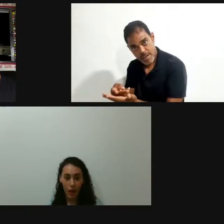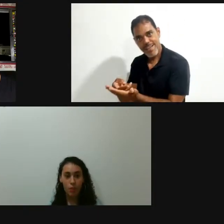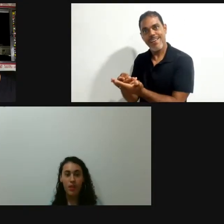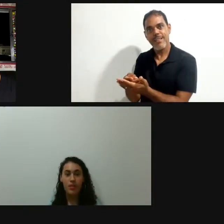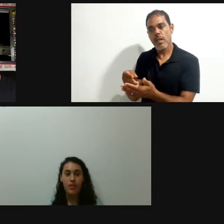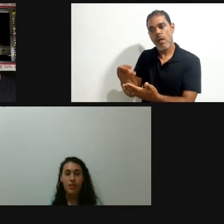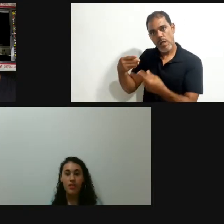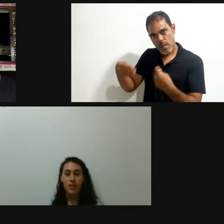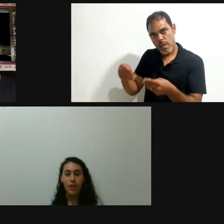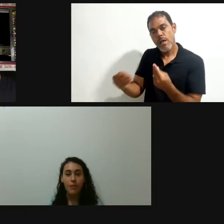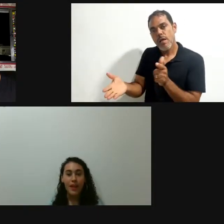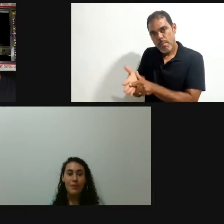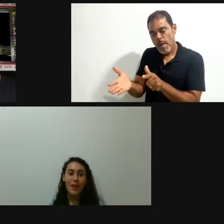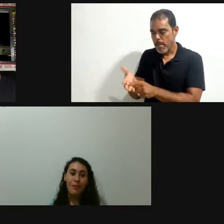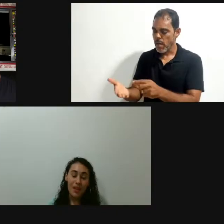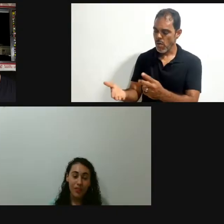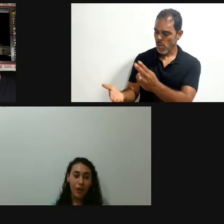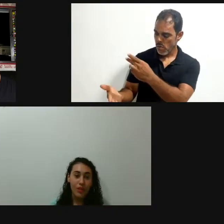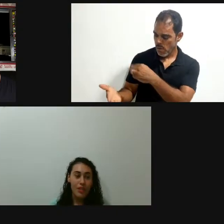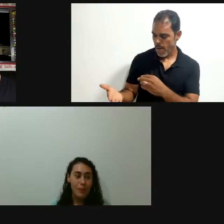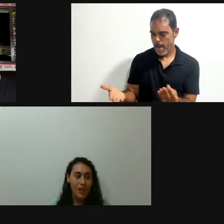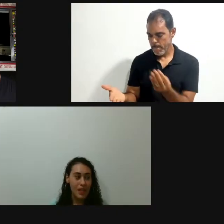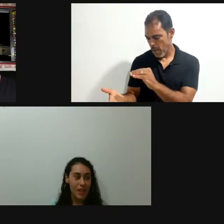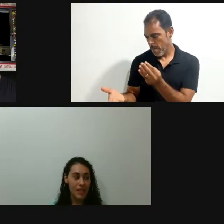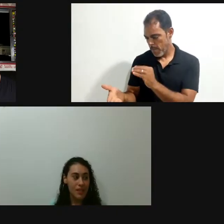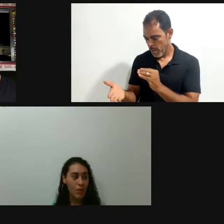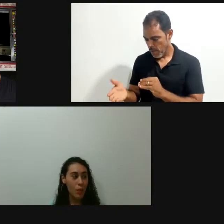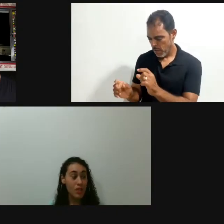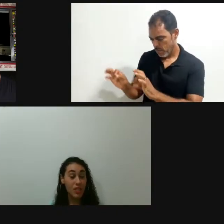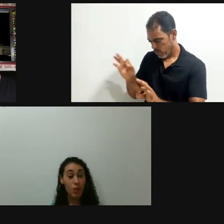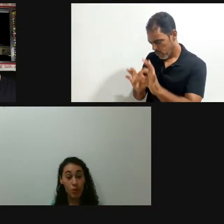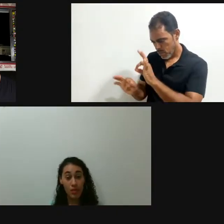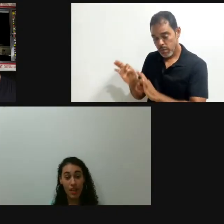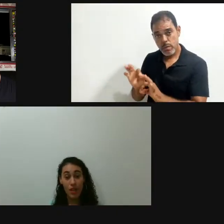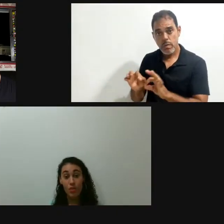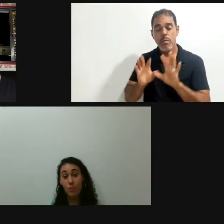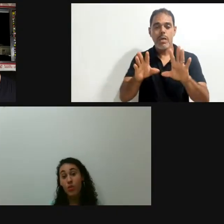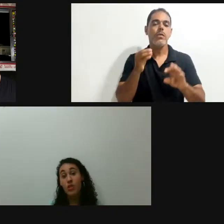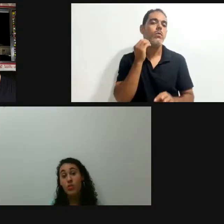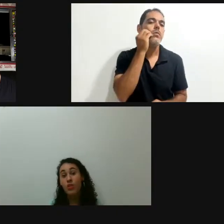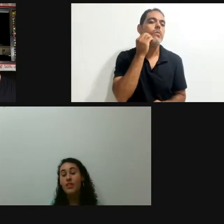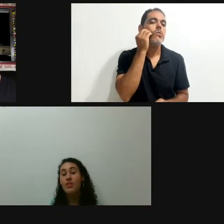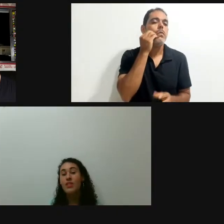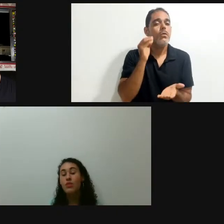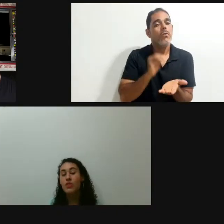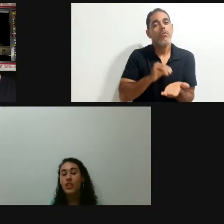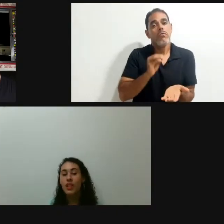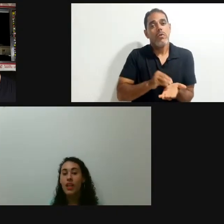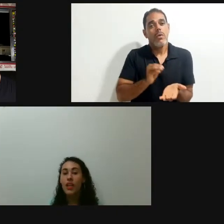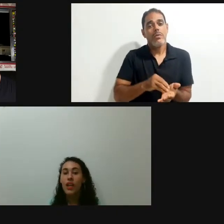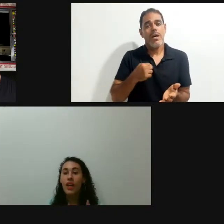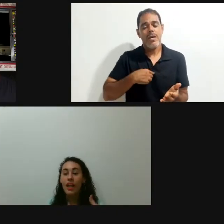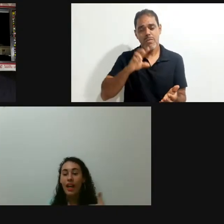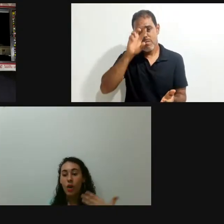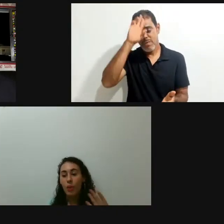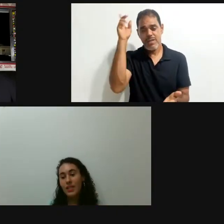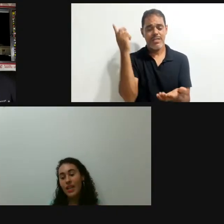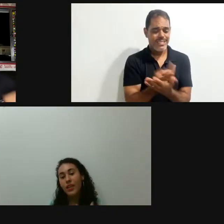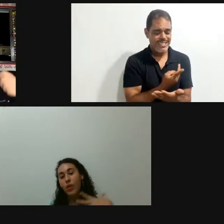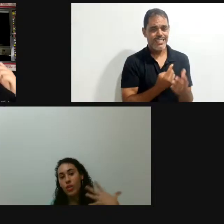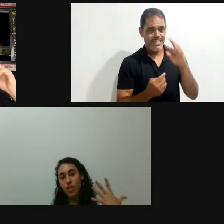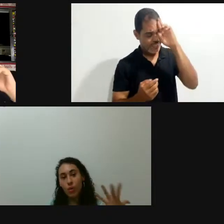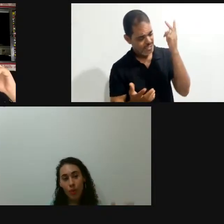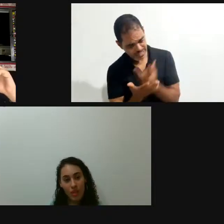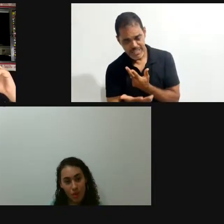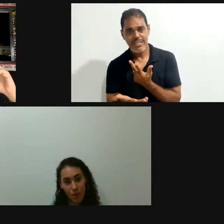desenhar realmente. Mas pela minha falta de experiência, eu cometi alguns erros e por isso muitas vezes eu tive que recomeçar